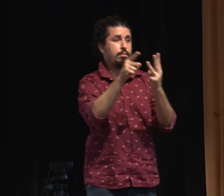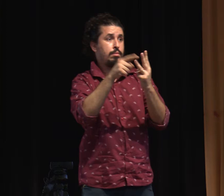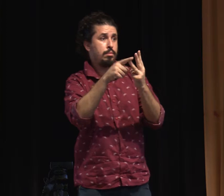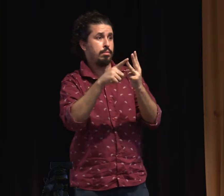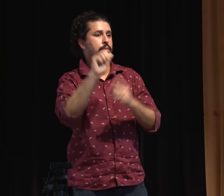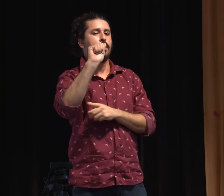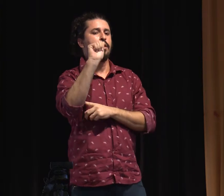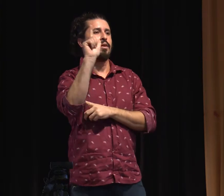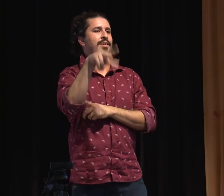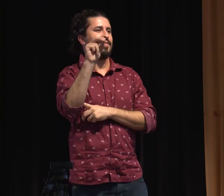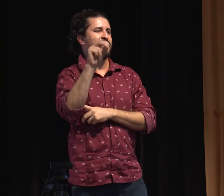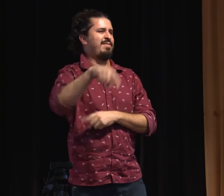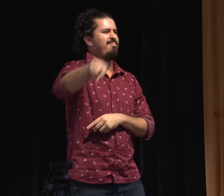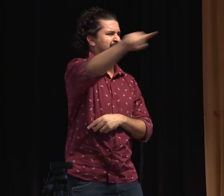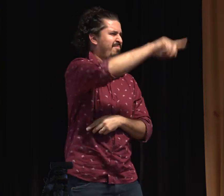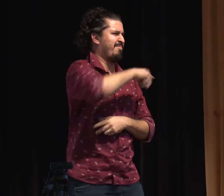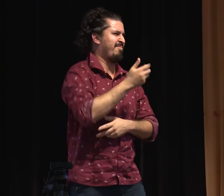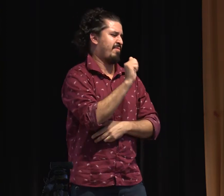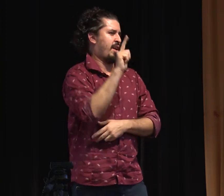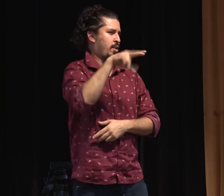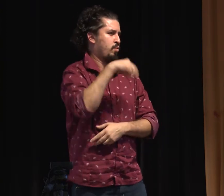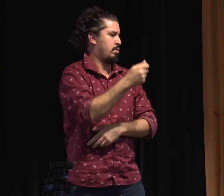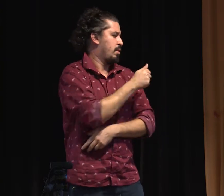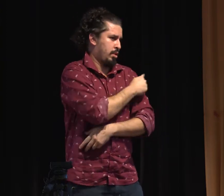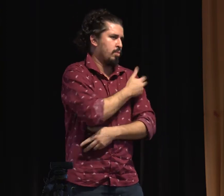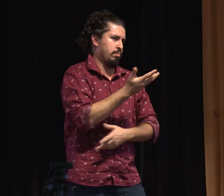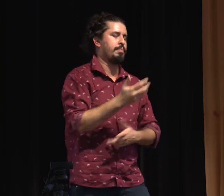e também o papel do aluno, né, vocês, né, os alunos de forma geral.